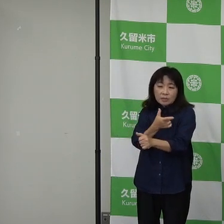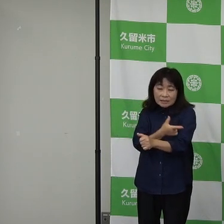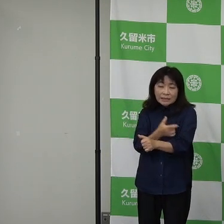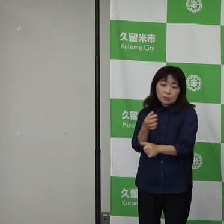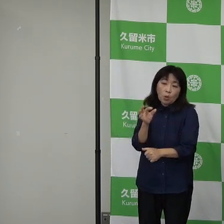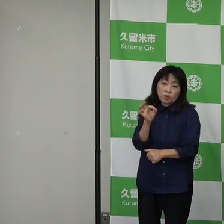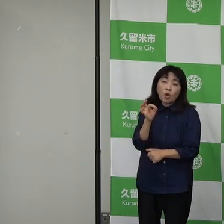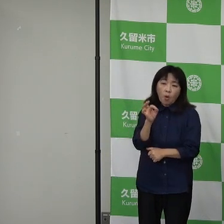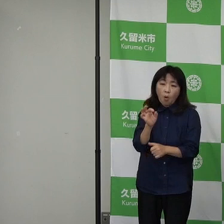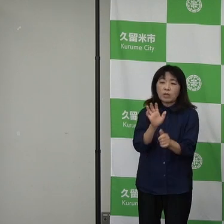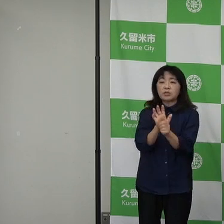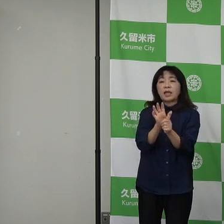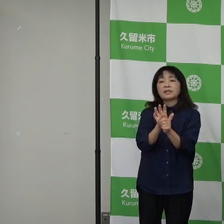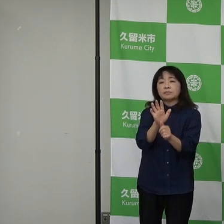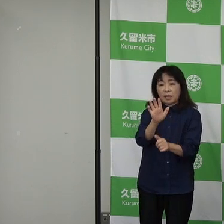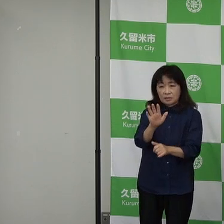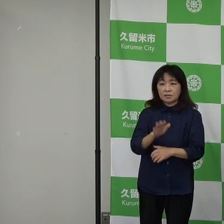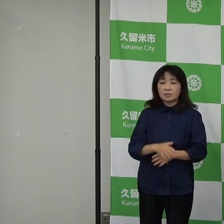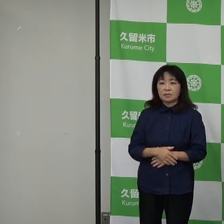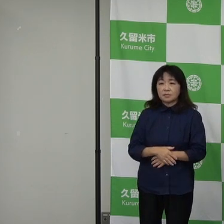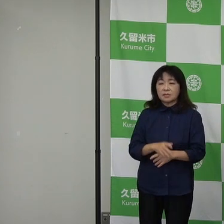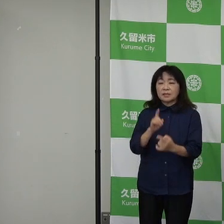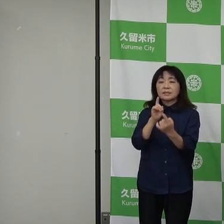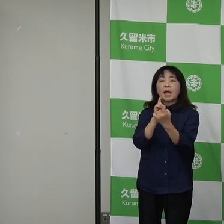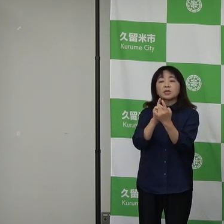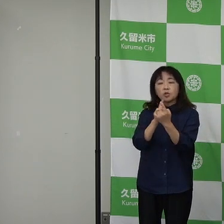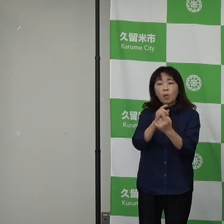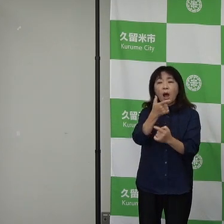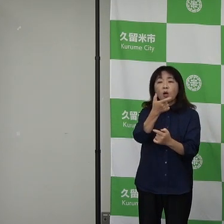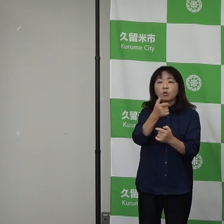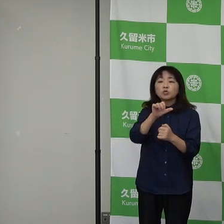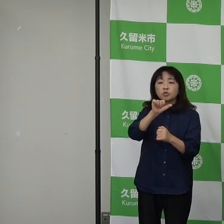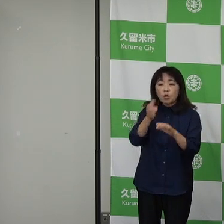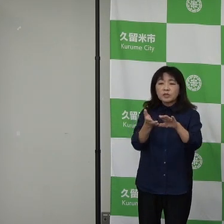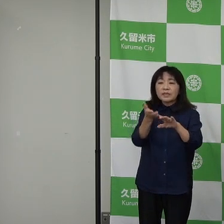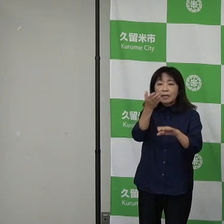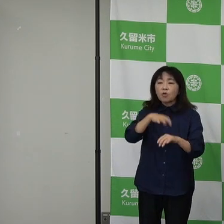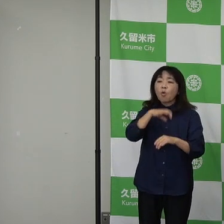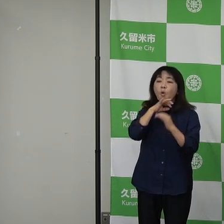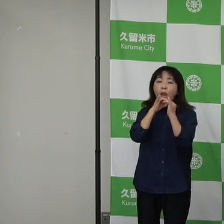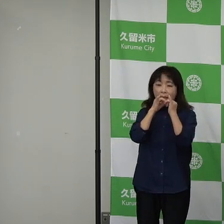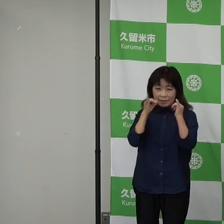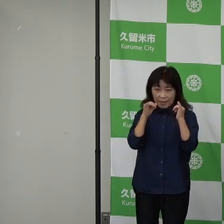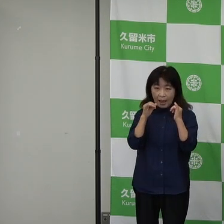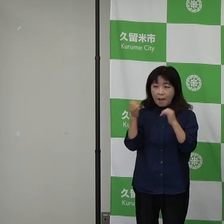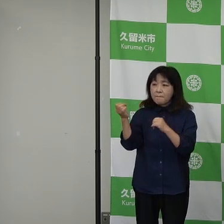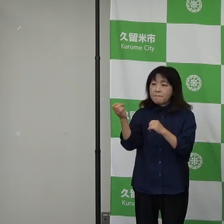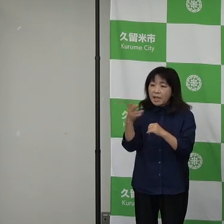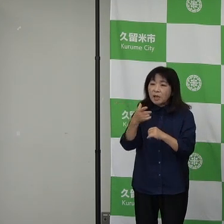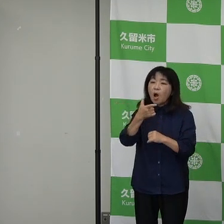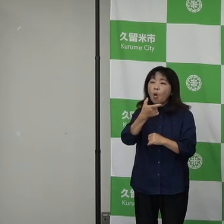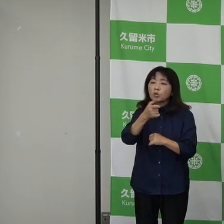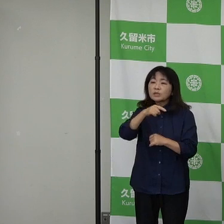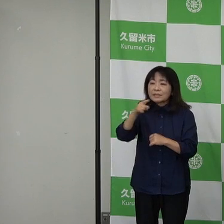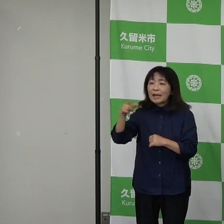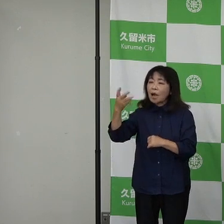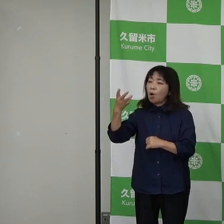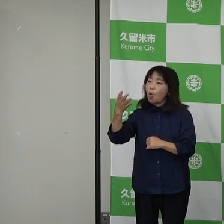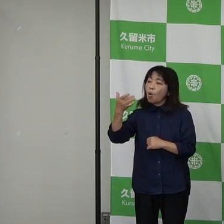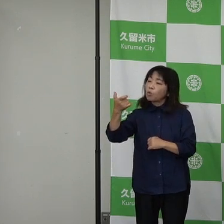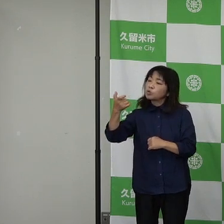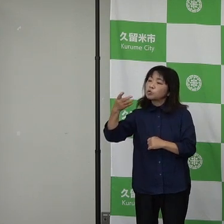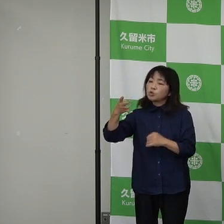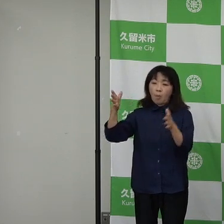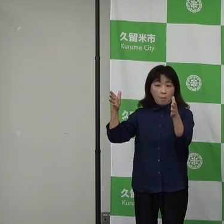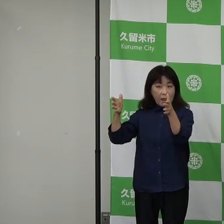用を支援をいたします。対象は65歳以上の高齢者、または60歳から64